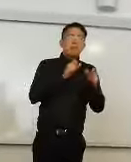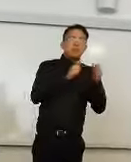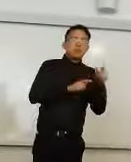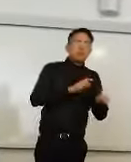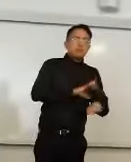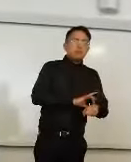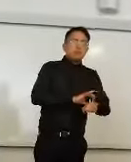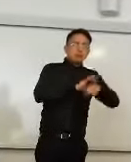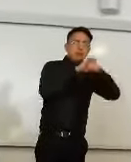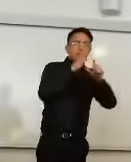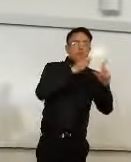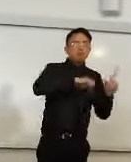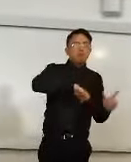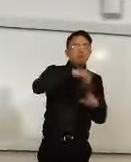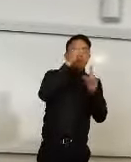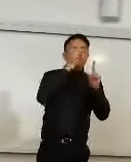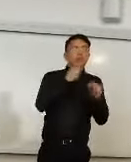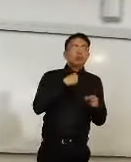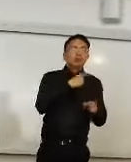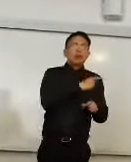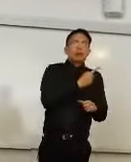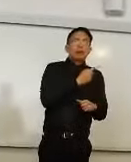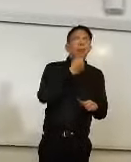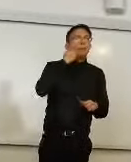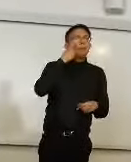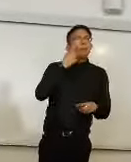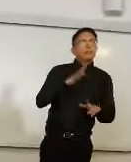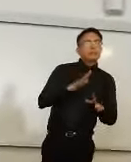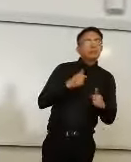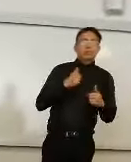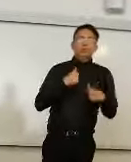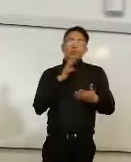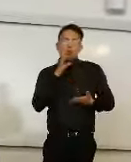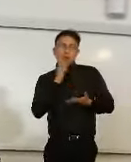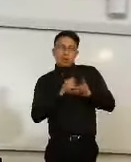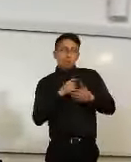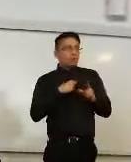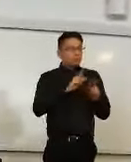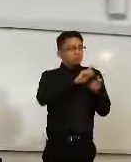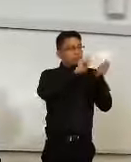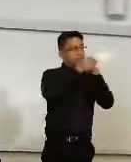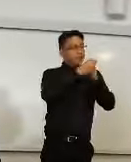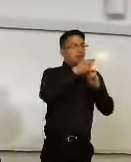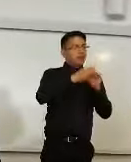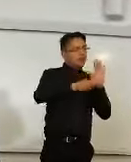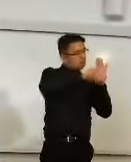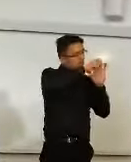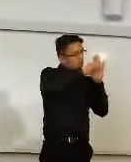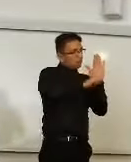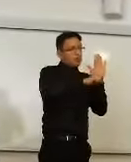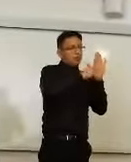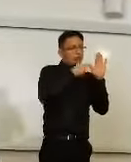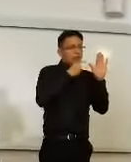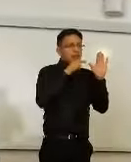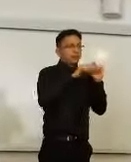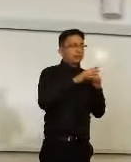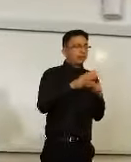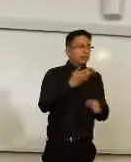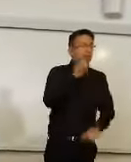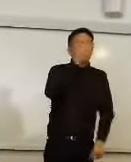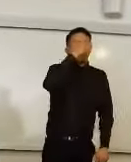con profesionales que todavía actúan desde el me parece, desde el yo opino, desde el yo creo, ¿no? Y se olvidan, y nos olvidamos de los